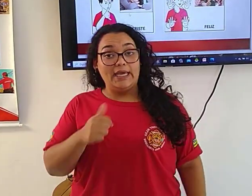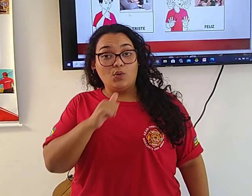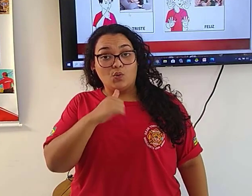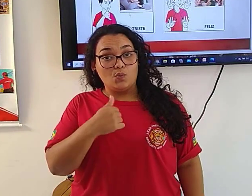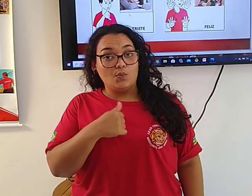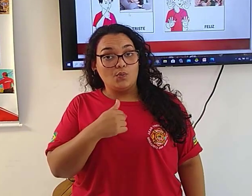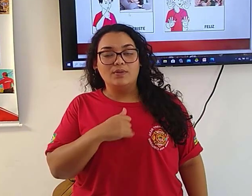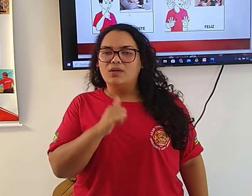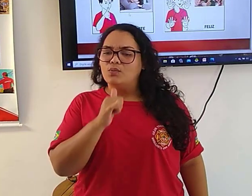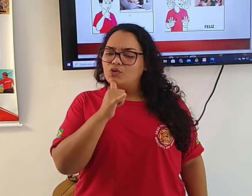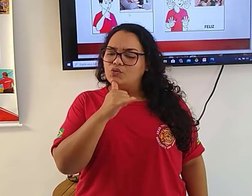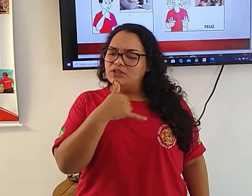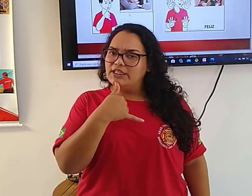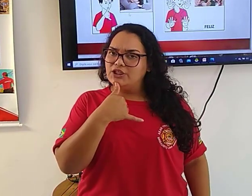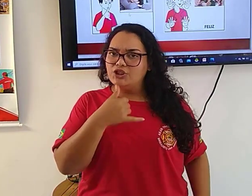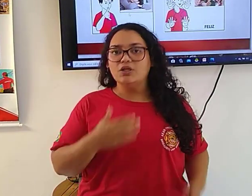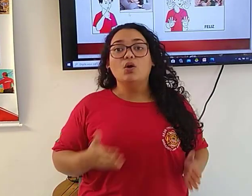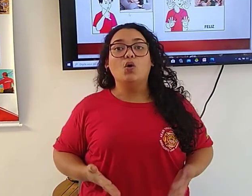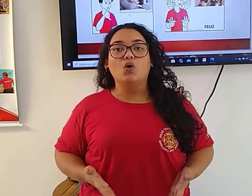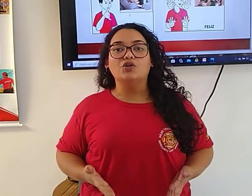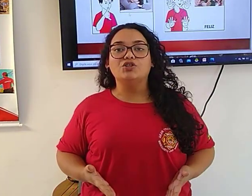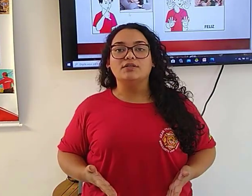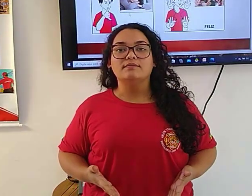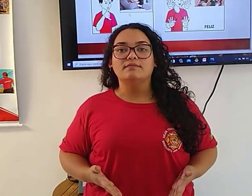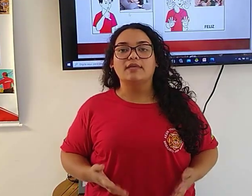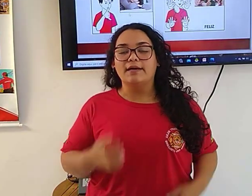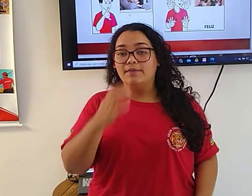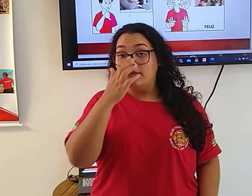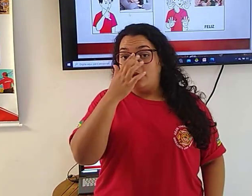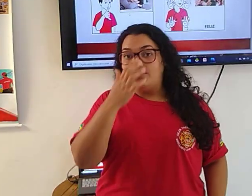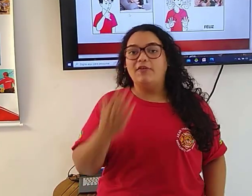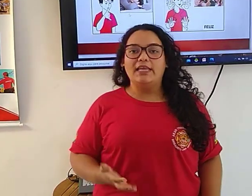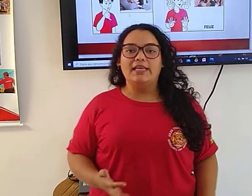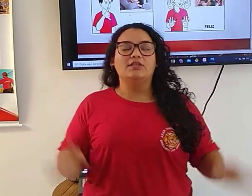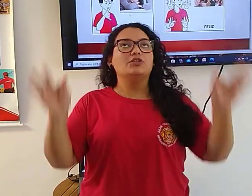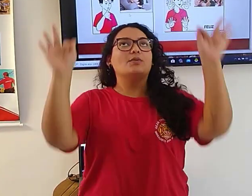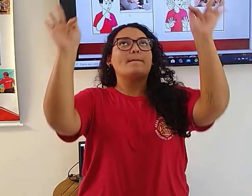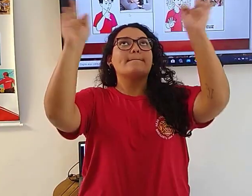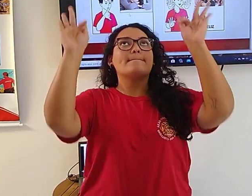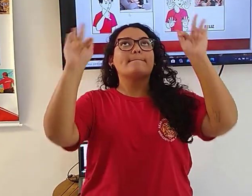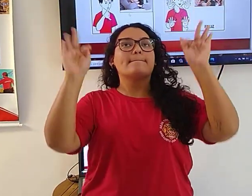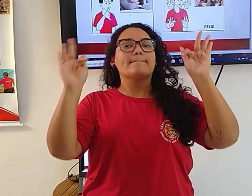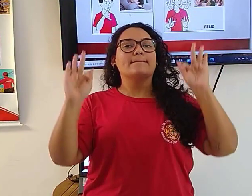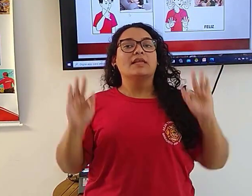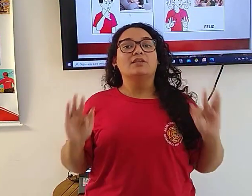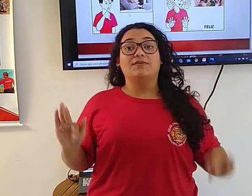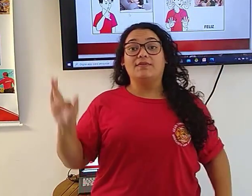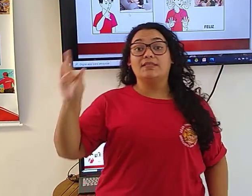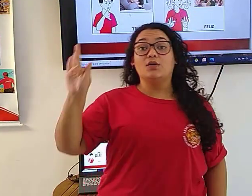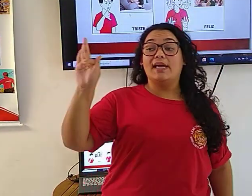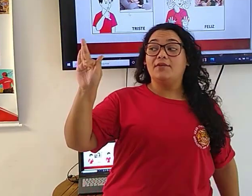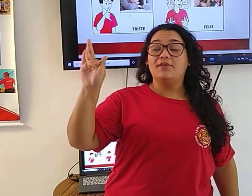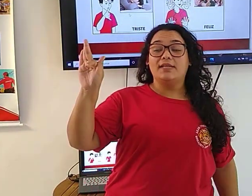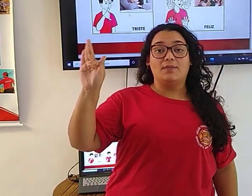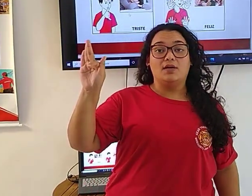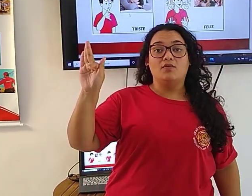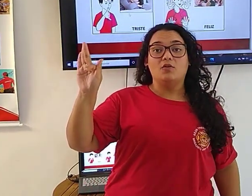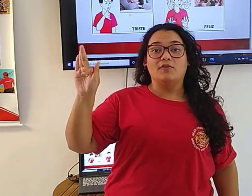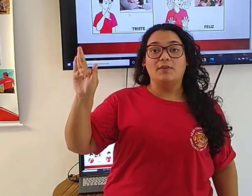Eu, muito triste hoje, tá? Feliz. Você vai fazer o F na mão, como eu falei pra